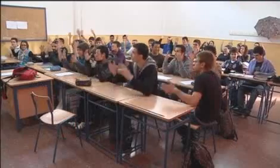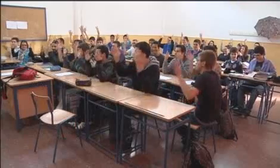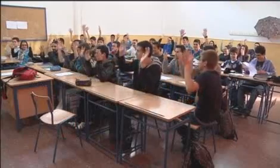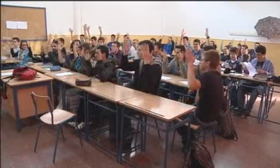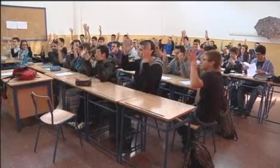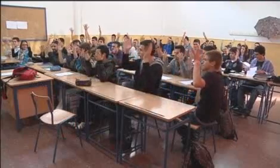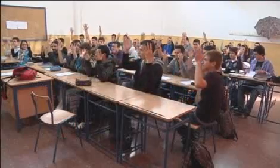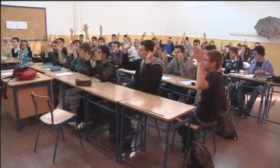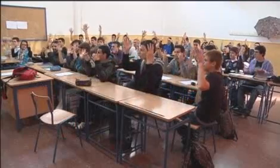j